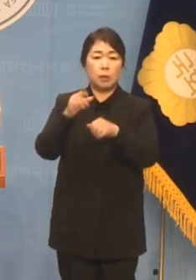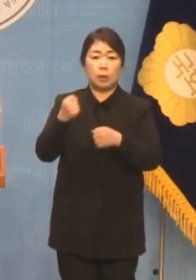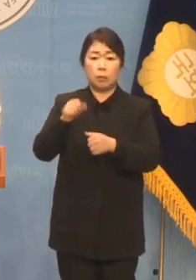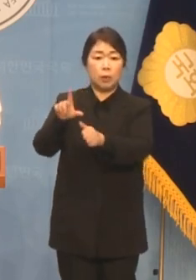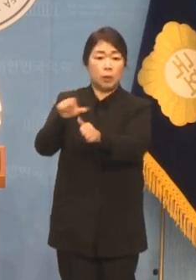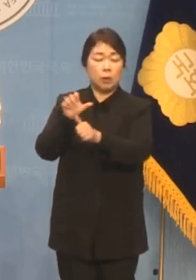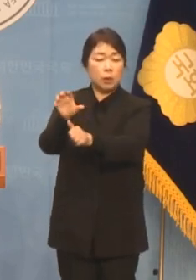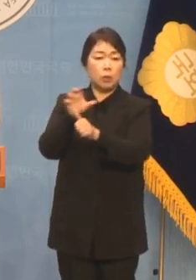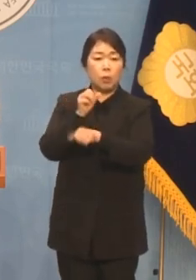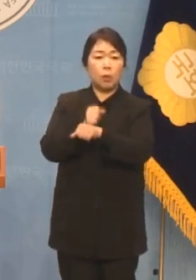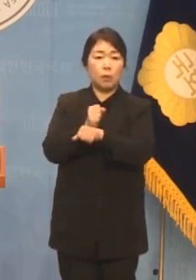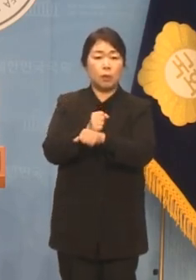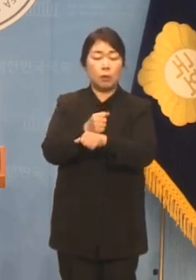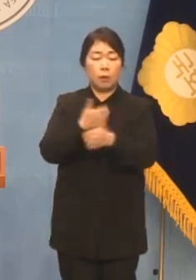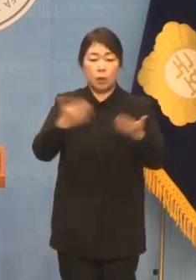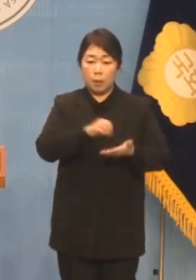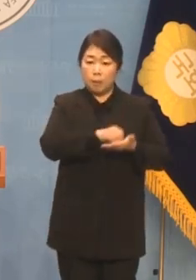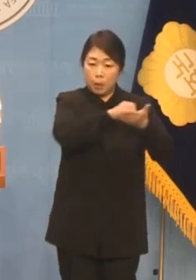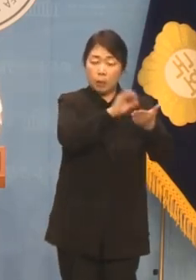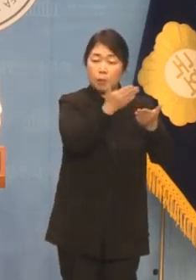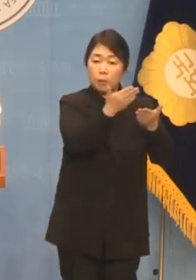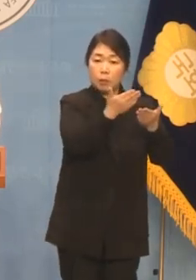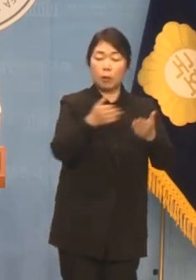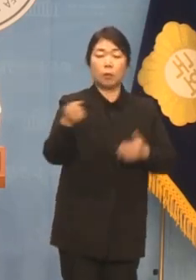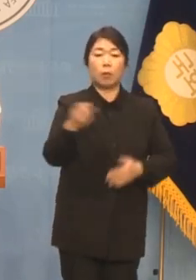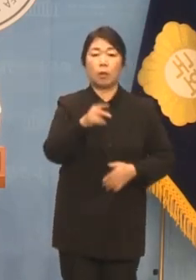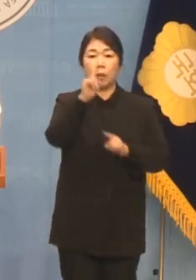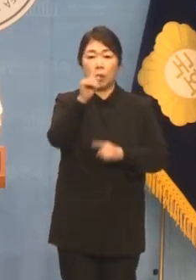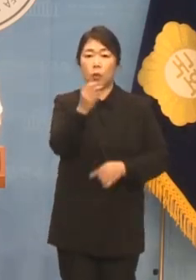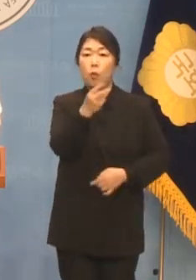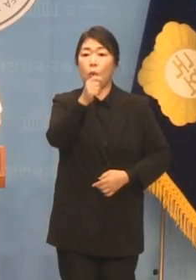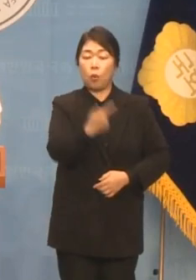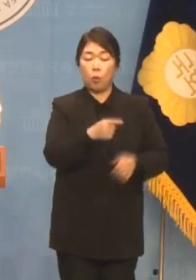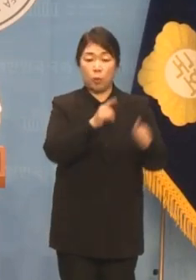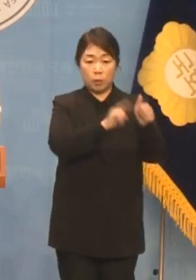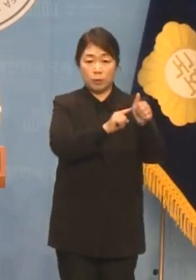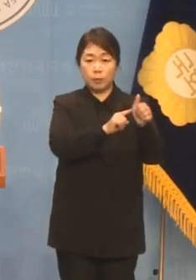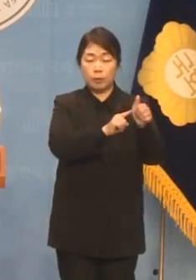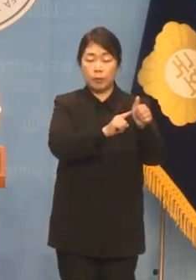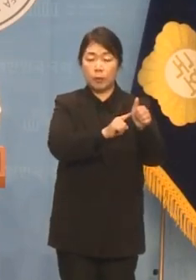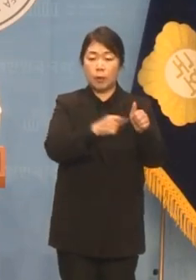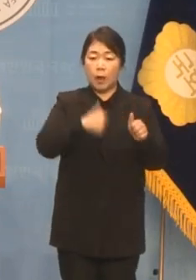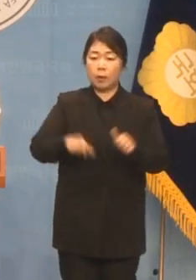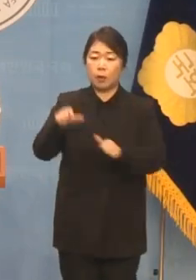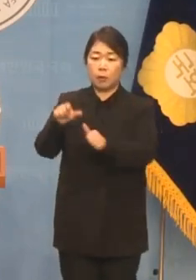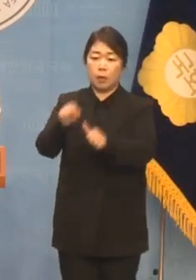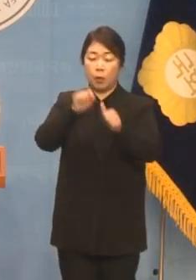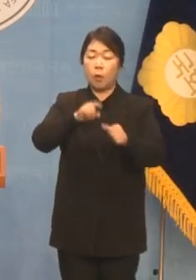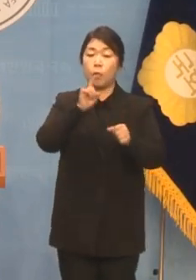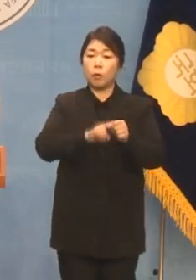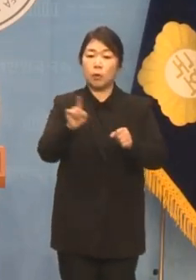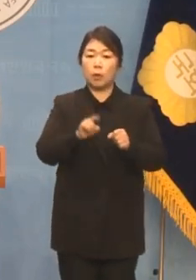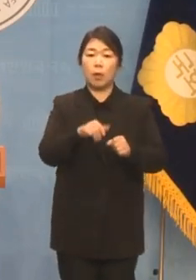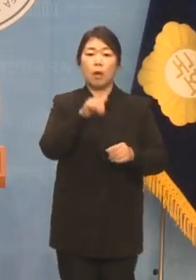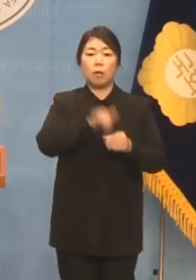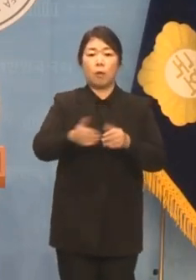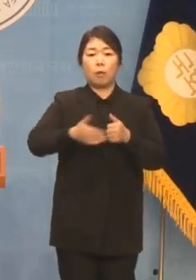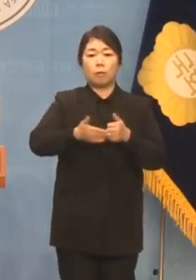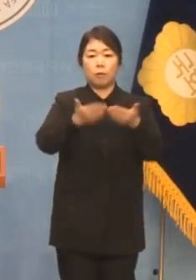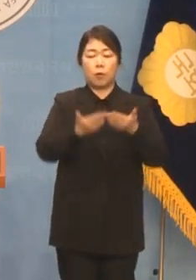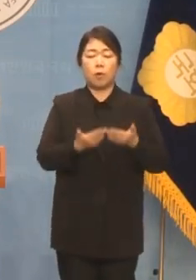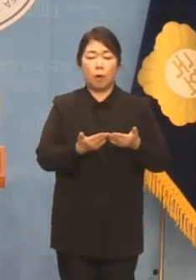하는 정이다 후보는이 구청장의 아들 목적이 선이라는